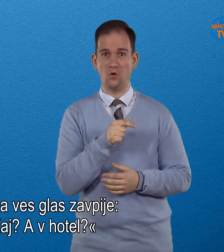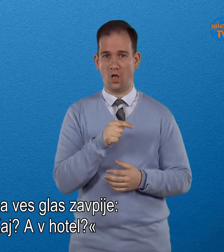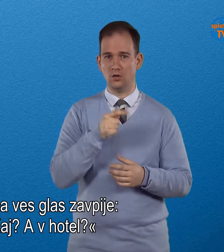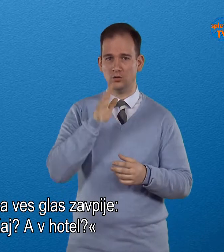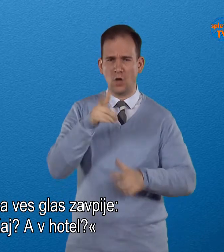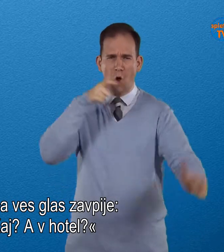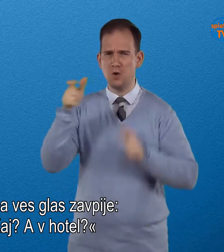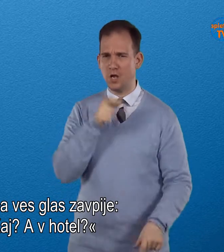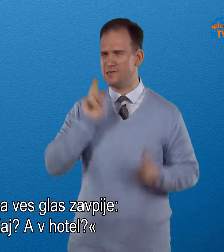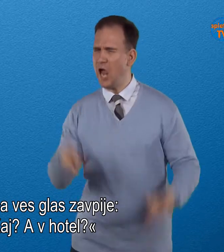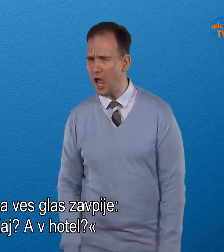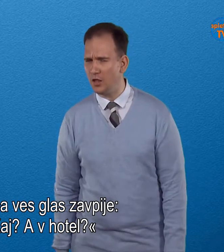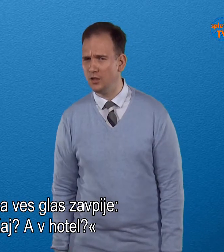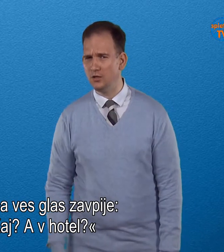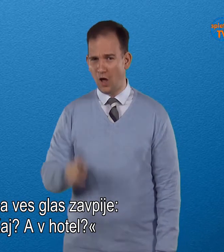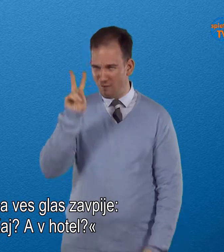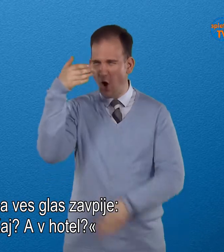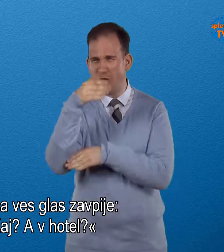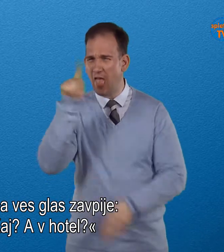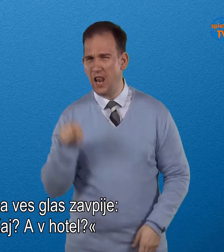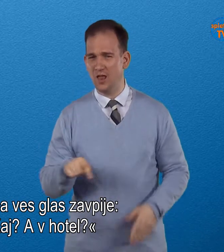Ona pa na ves glas zapije: "Kaj? A v hotel?"